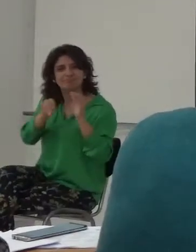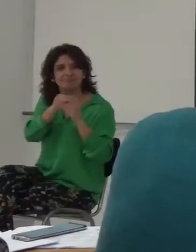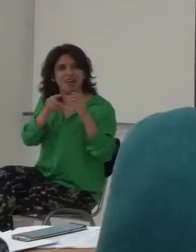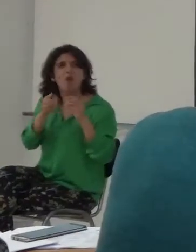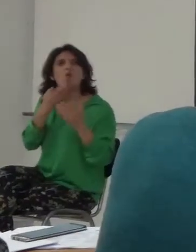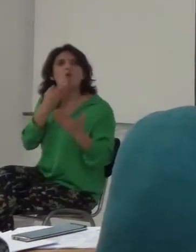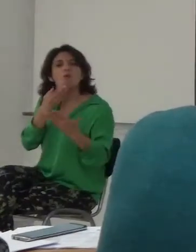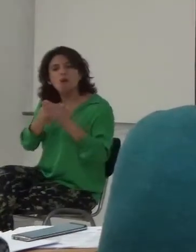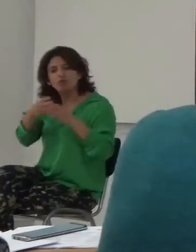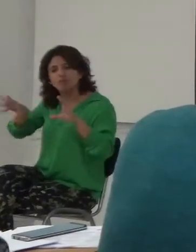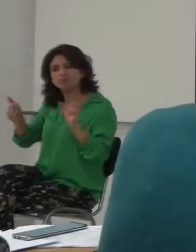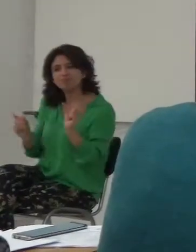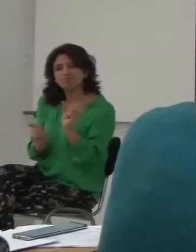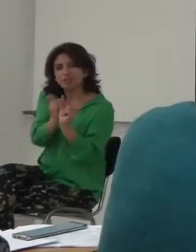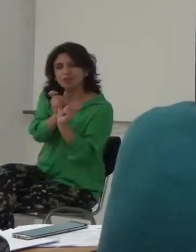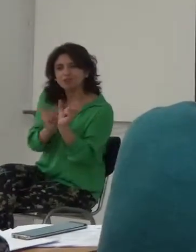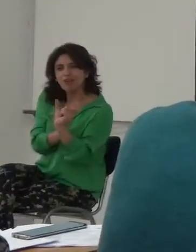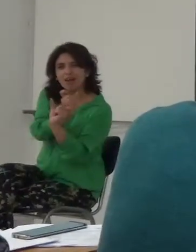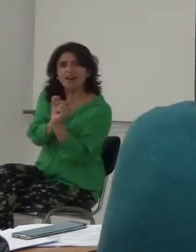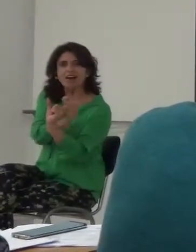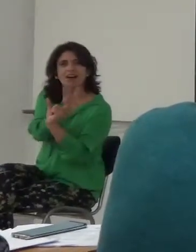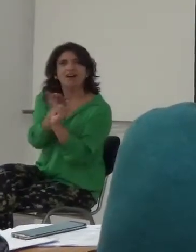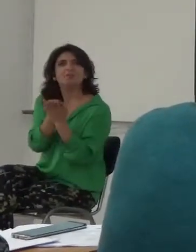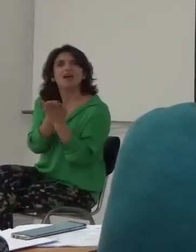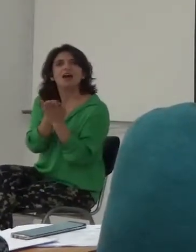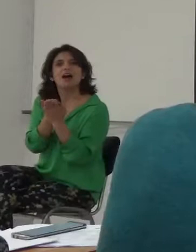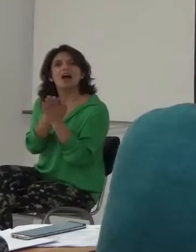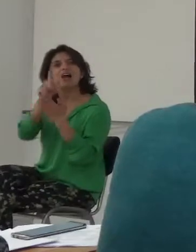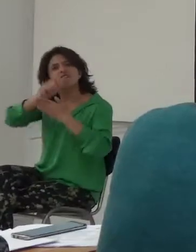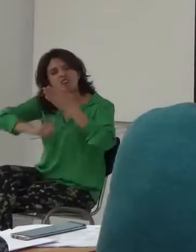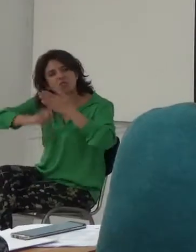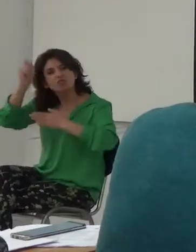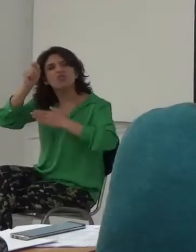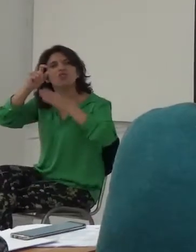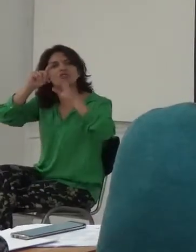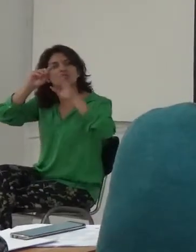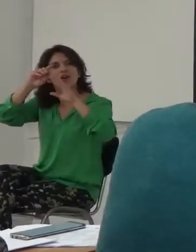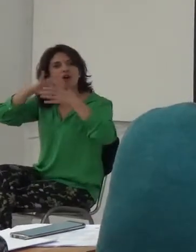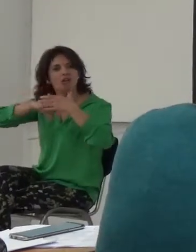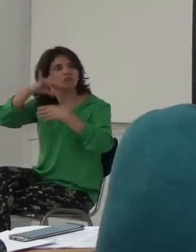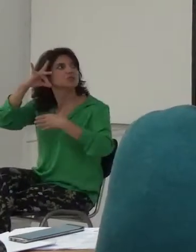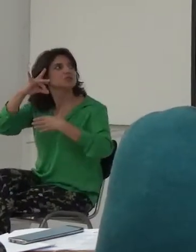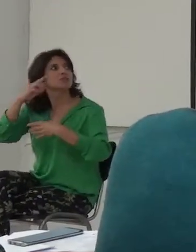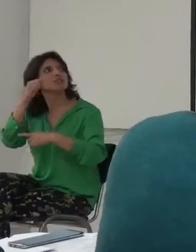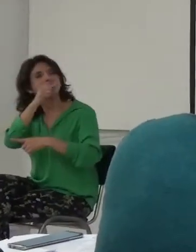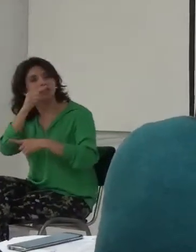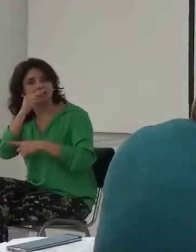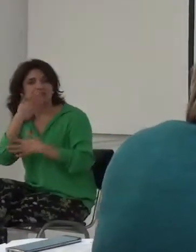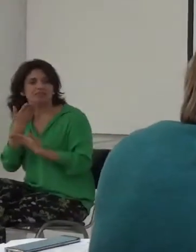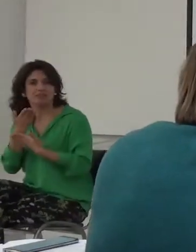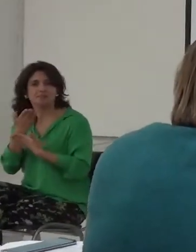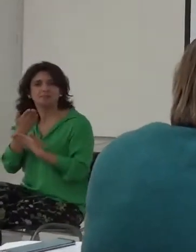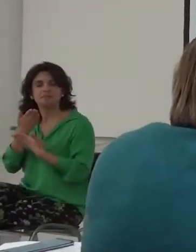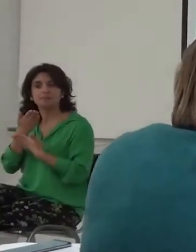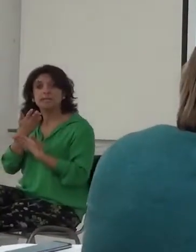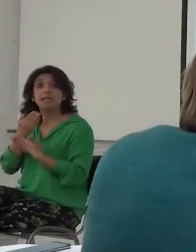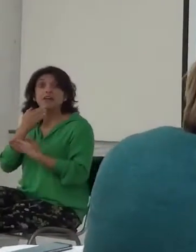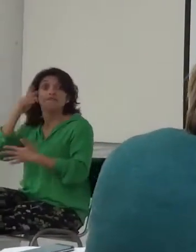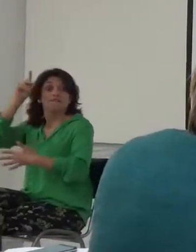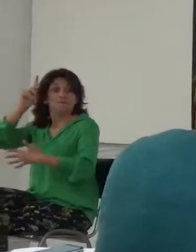incrusta evaluaciones o resoluciones en esta sección. Y